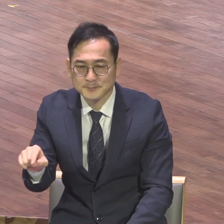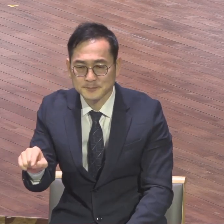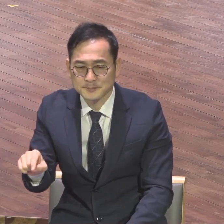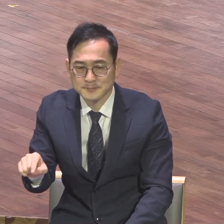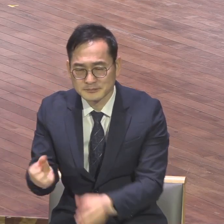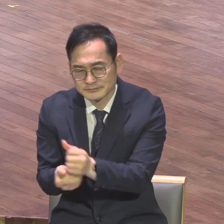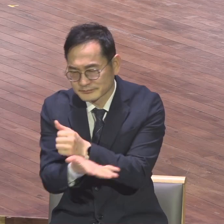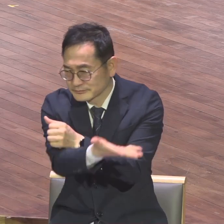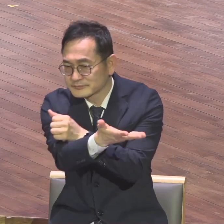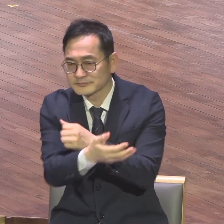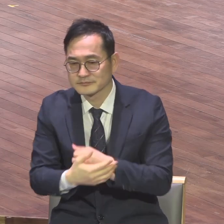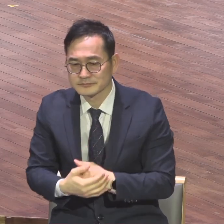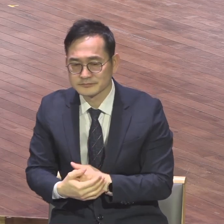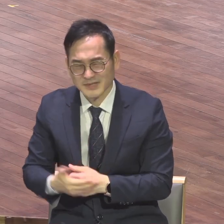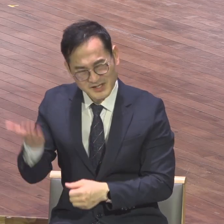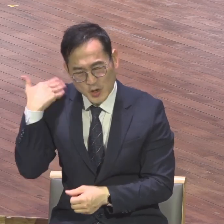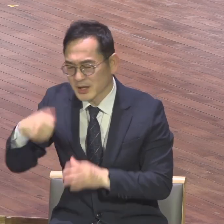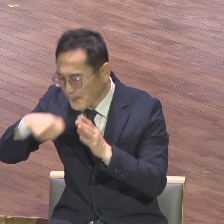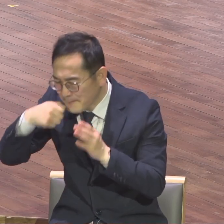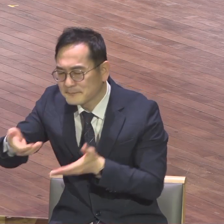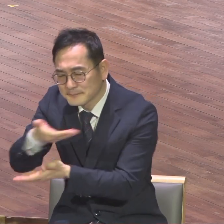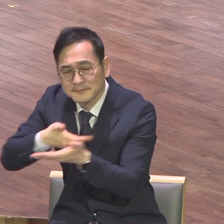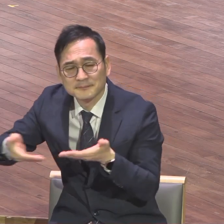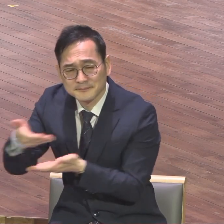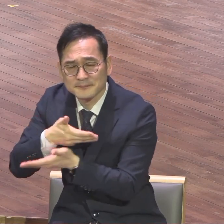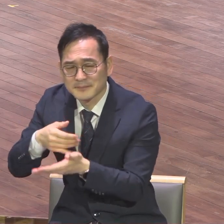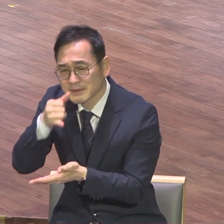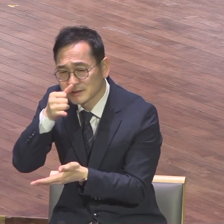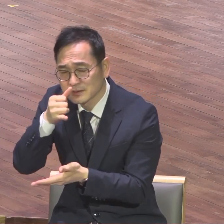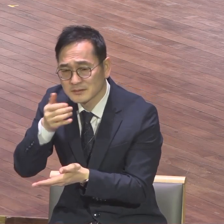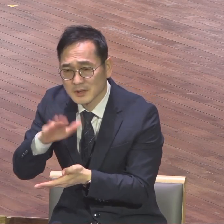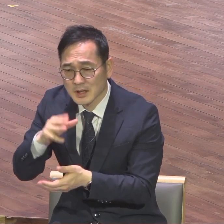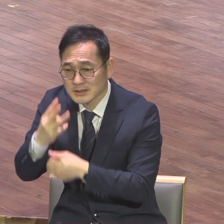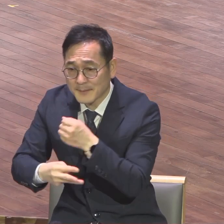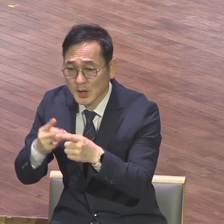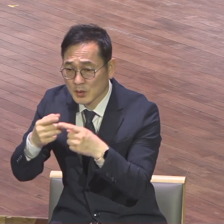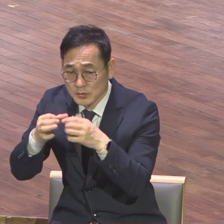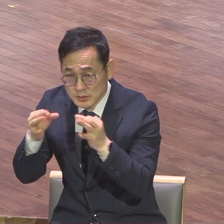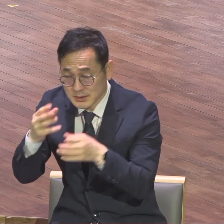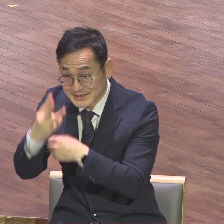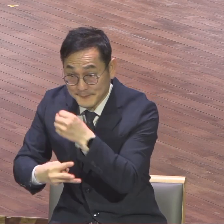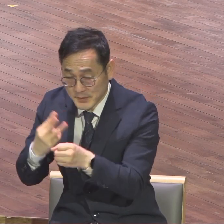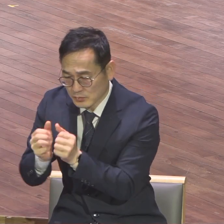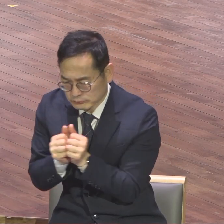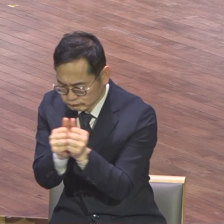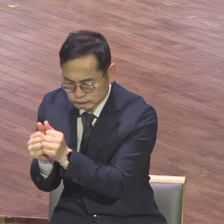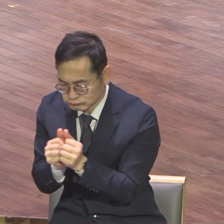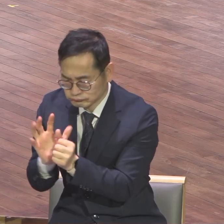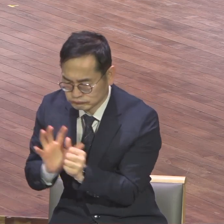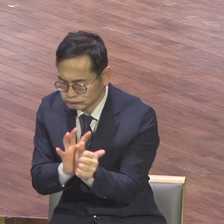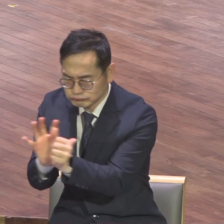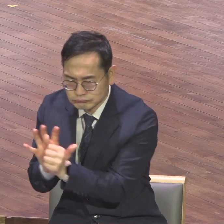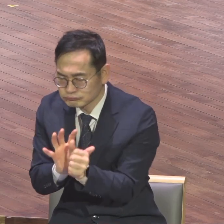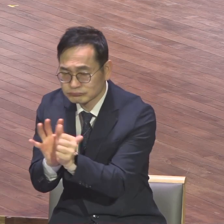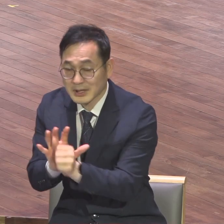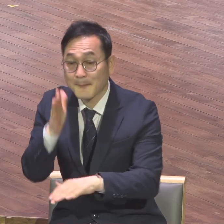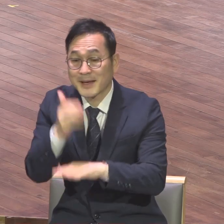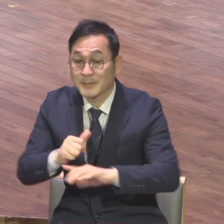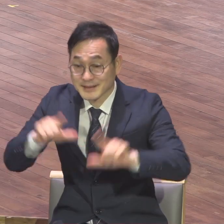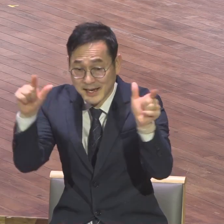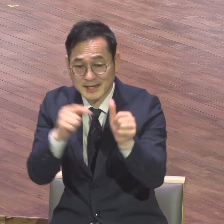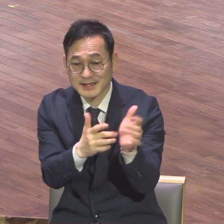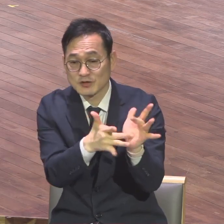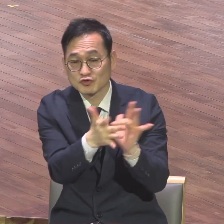제정하셨어요. 그전에도 제자들하고 식사를 많이 했지만은 3년 동안 동고동락했으니까 근데 마지막